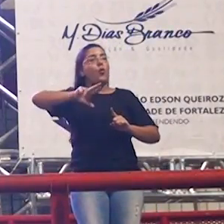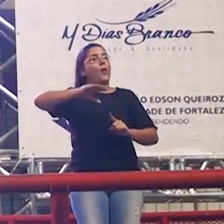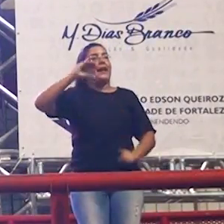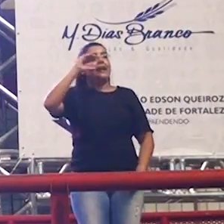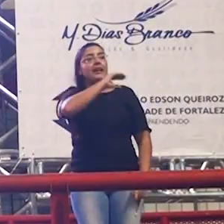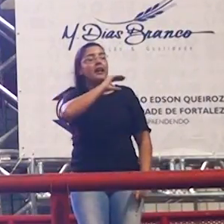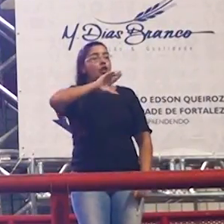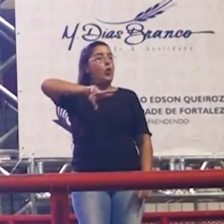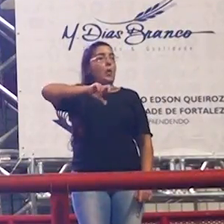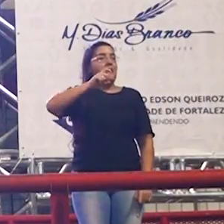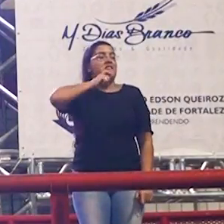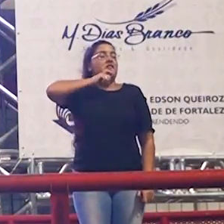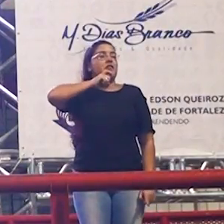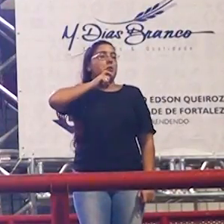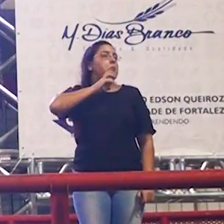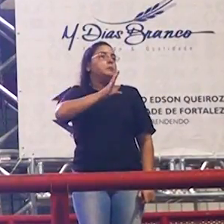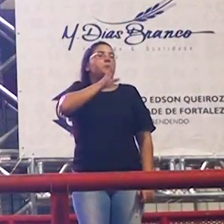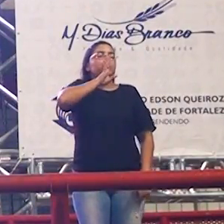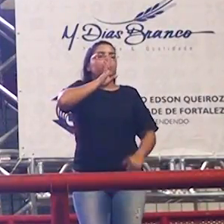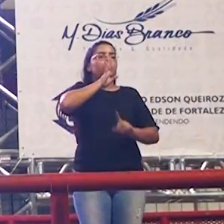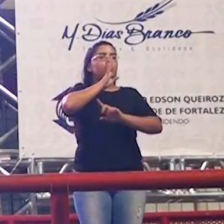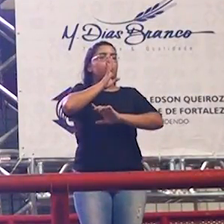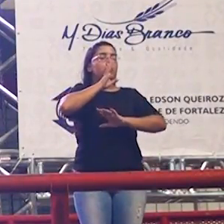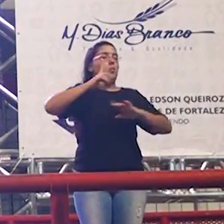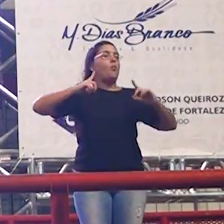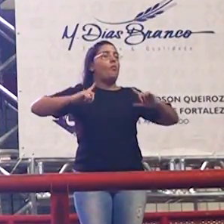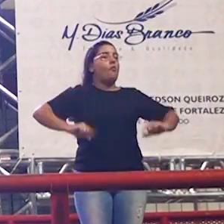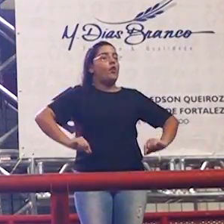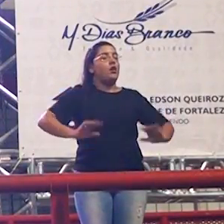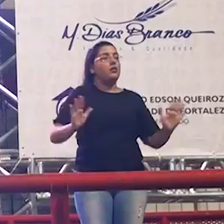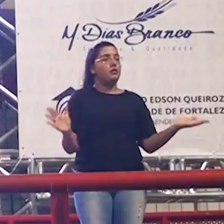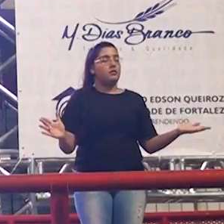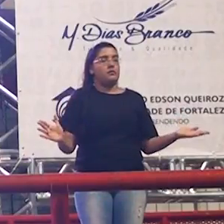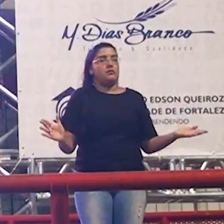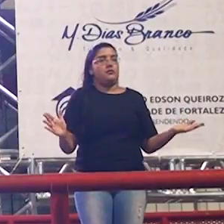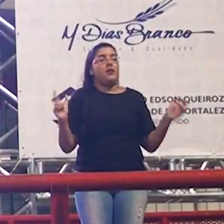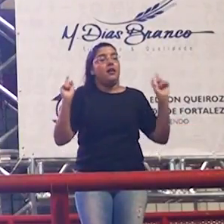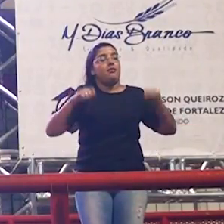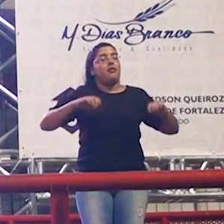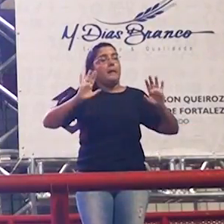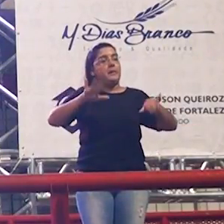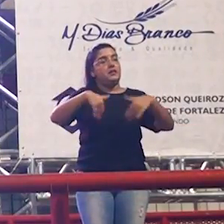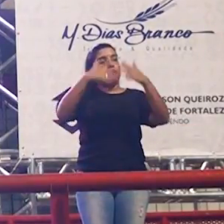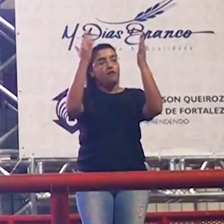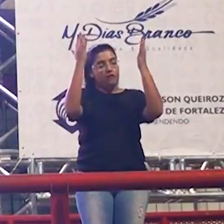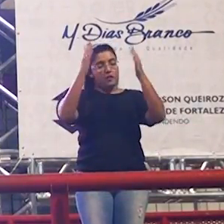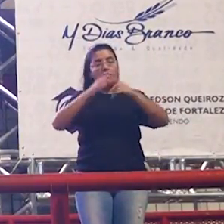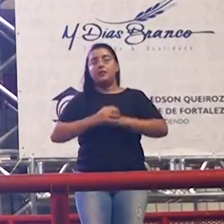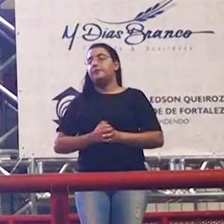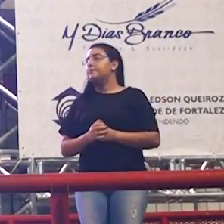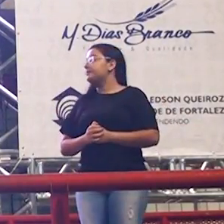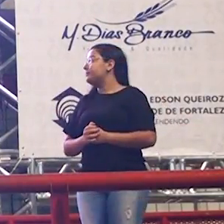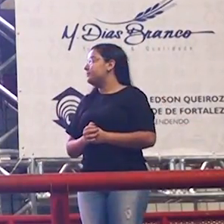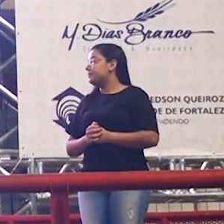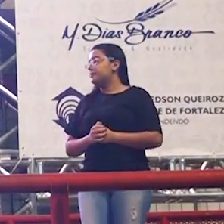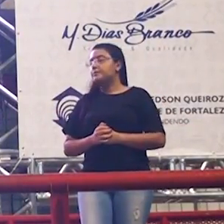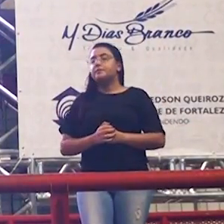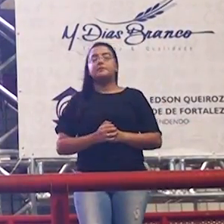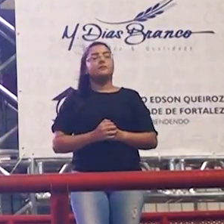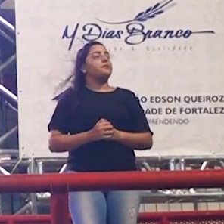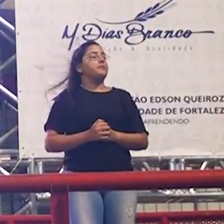são frias. Estão no ponto para se desenvolver, estão no ponto.